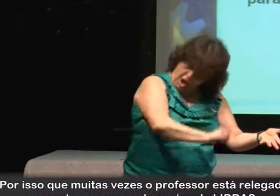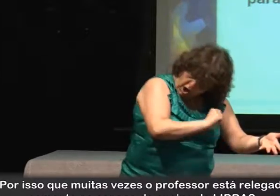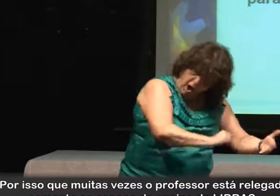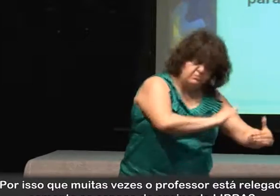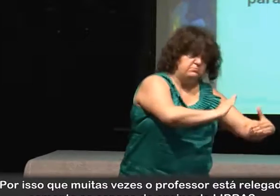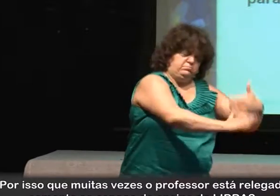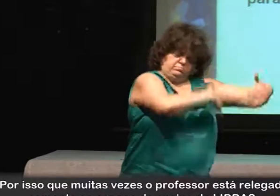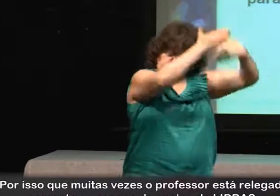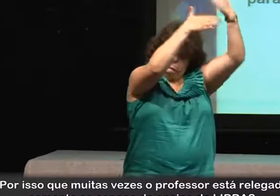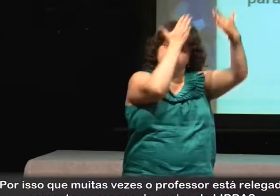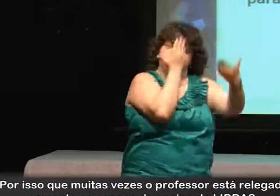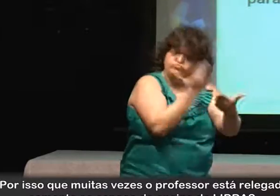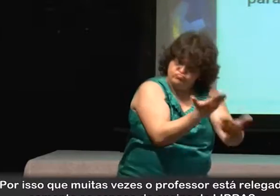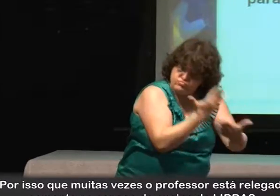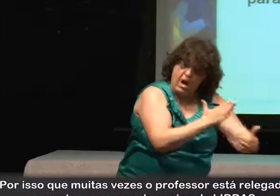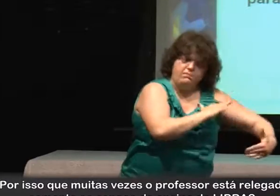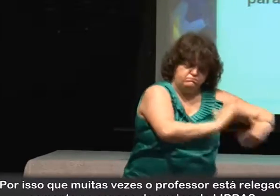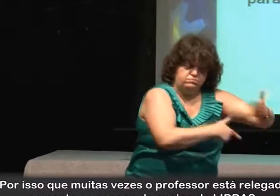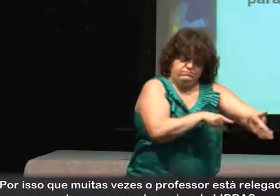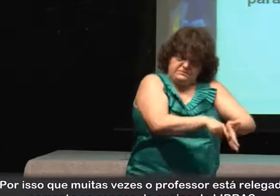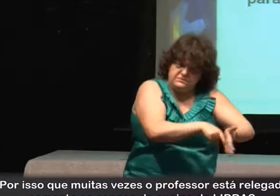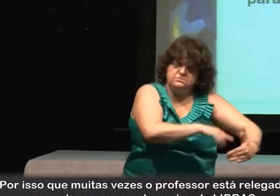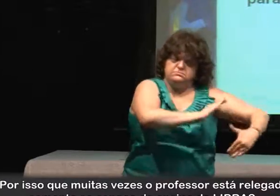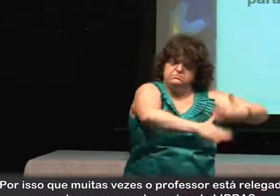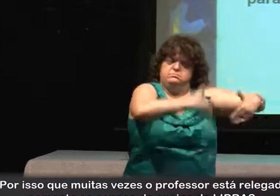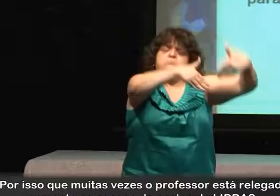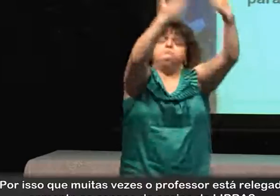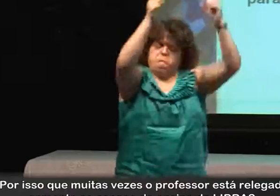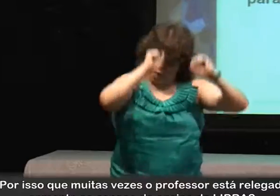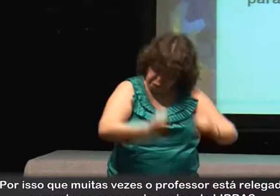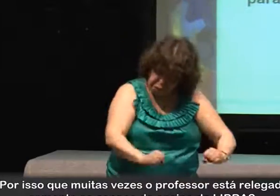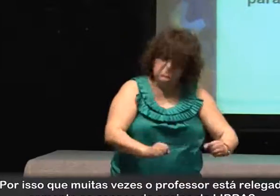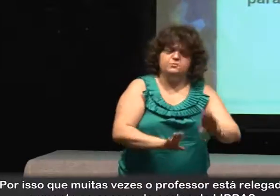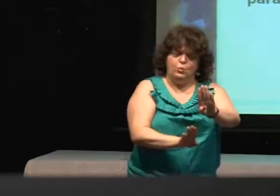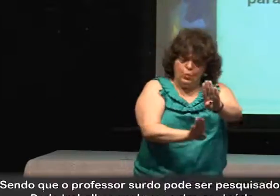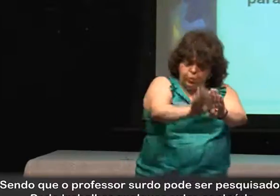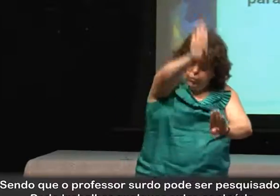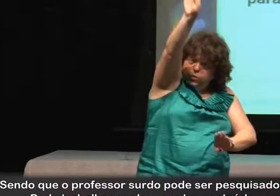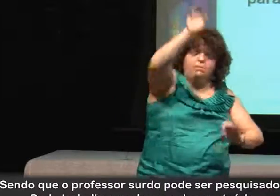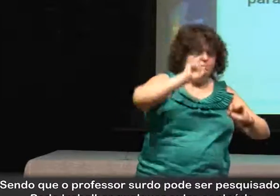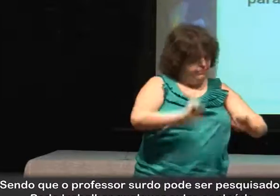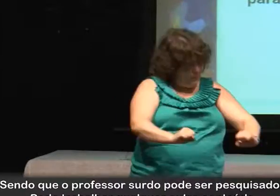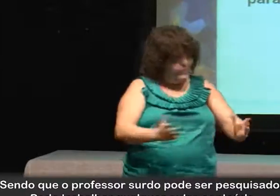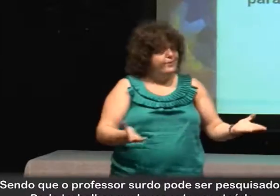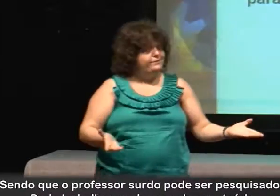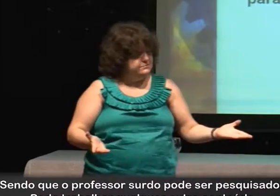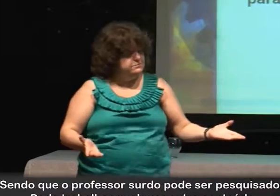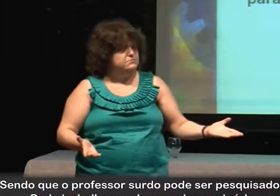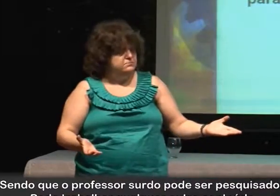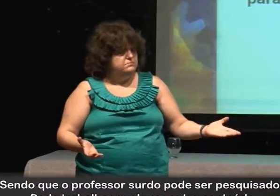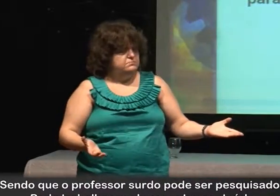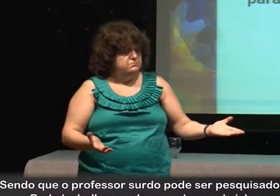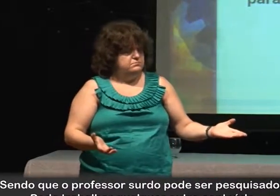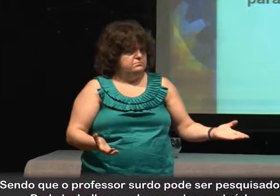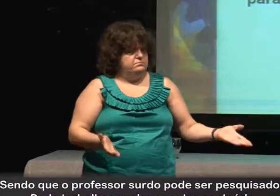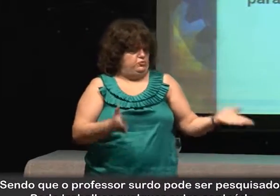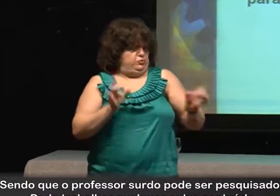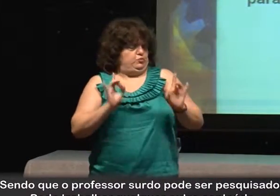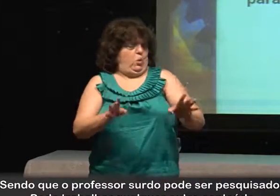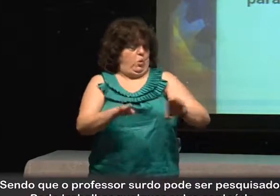muitas vezes o professor está relegado somente ao espaço do ensino da Libras, sendo que o professor surdo pode ser pesquisador e pode trabalhar